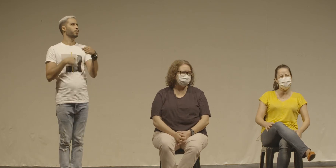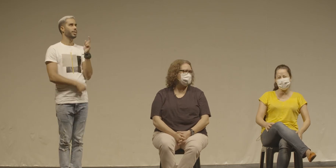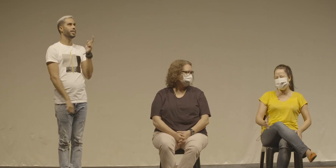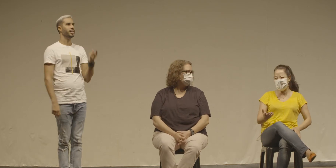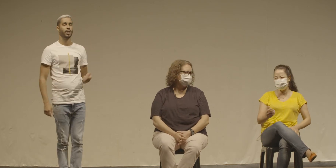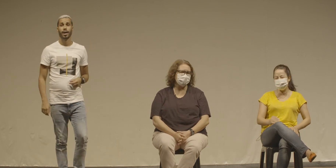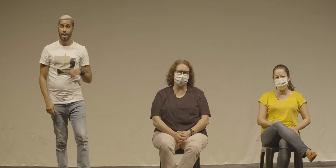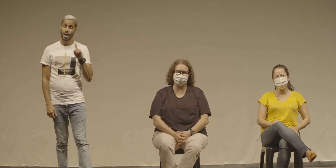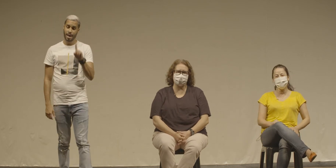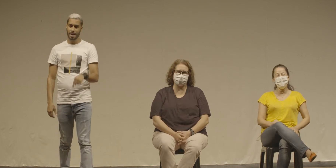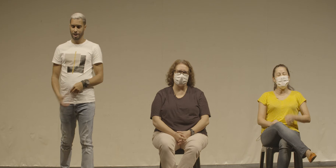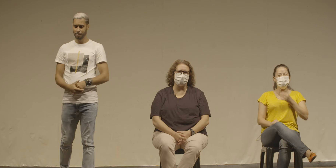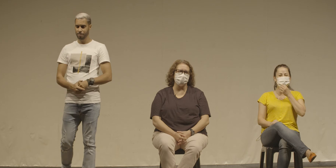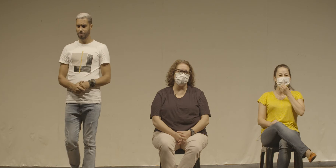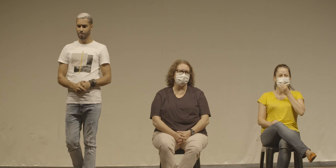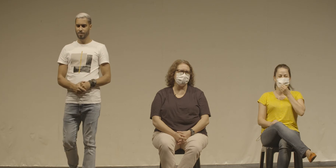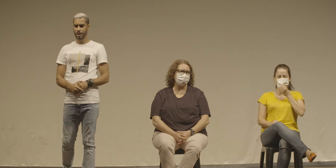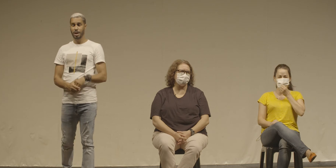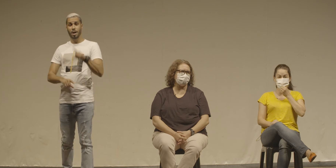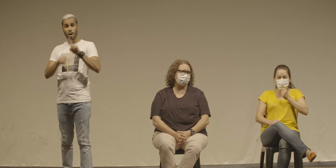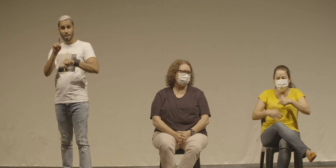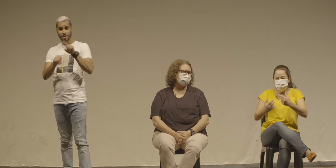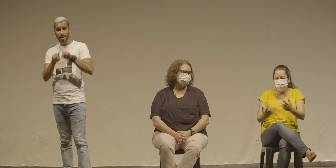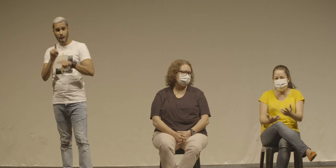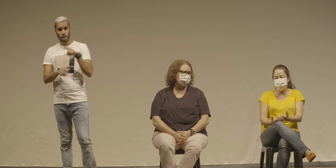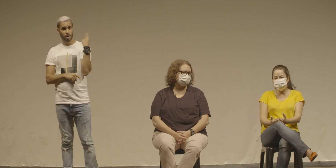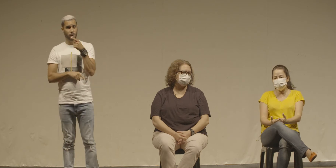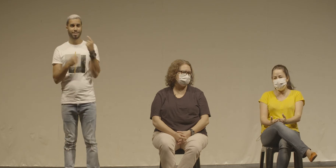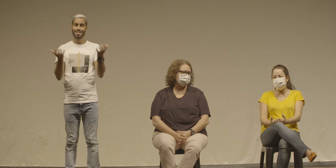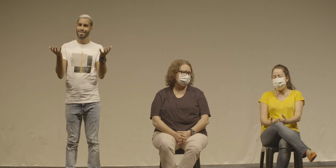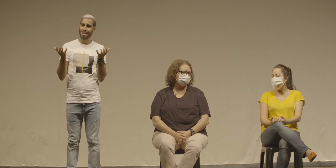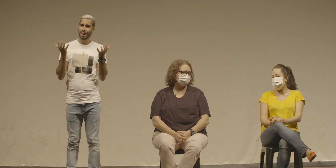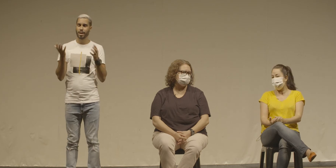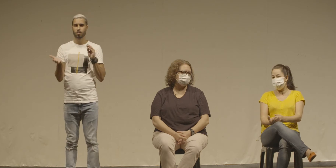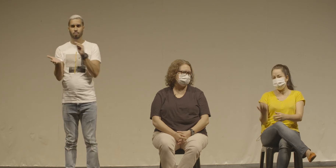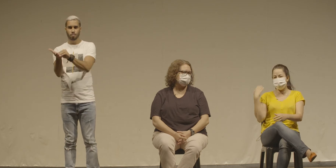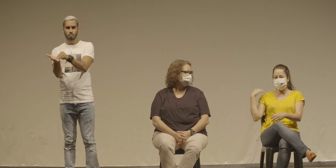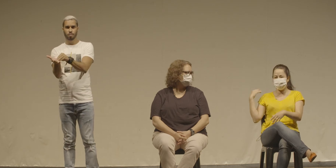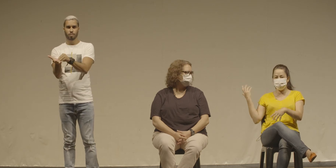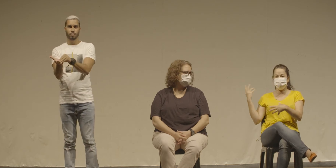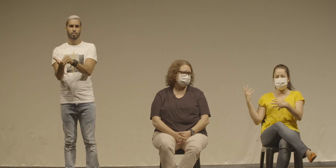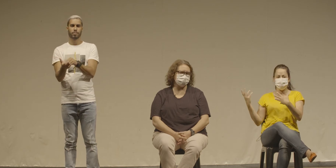Processo. Desnecessário. Os materiais que nós gostaríamos de colocar, a gente não... de ilustração